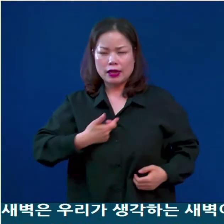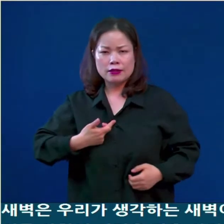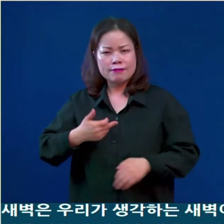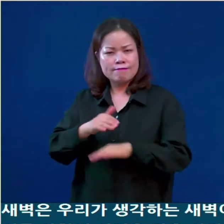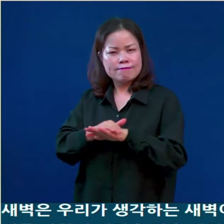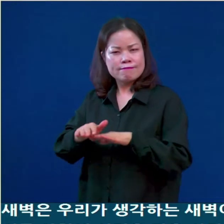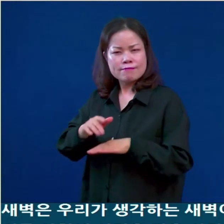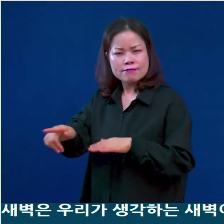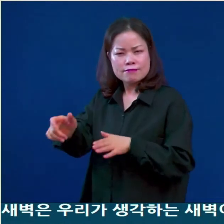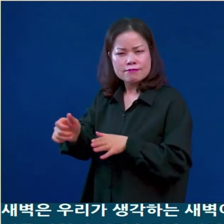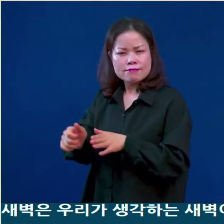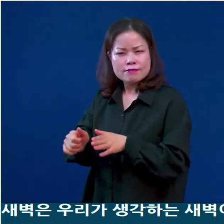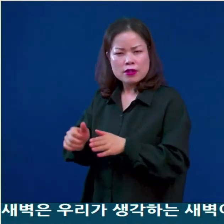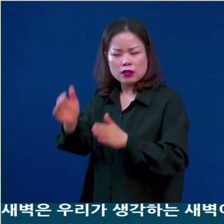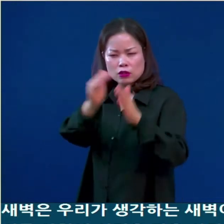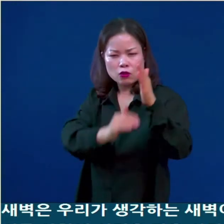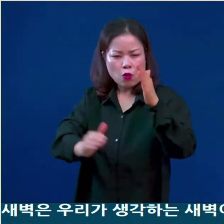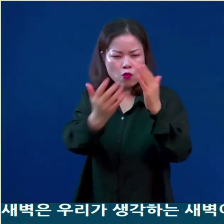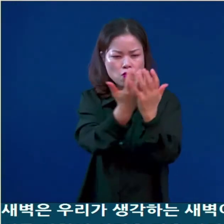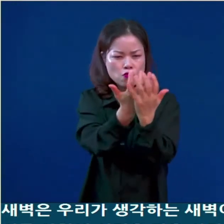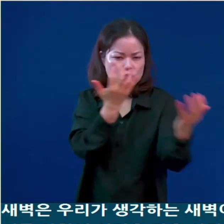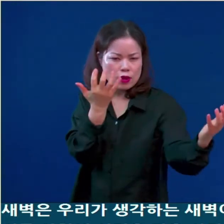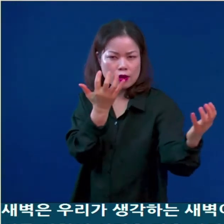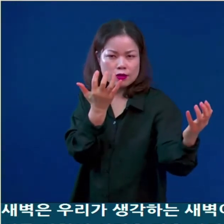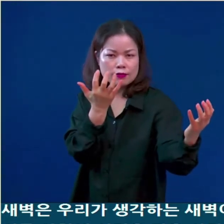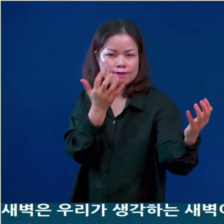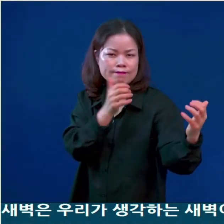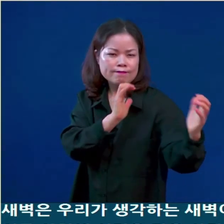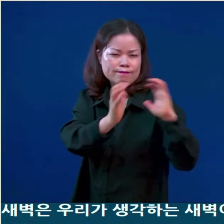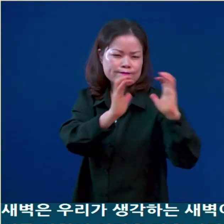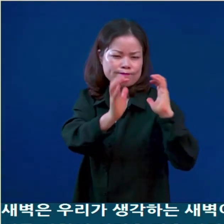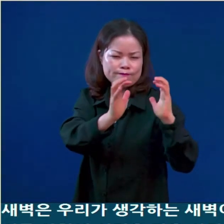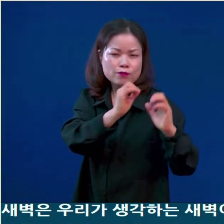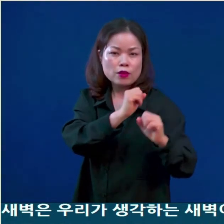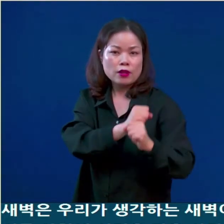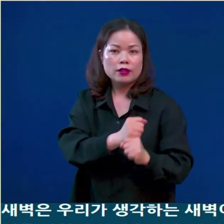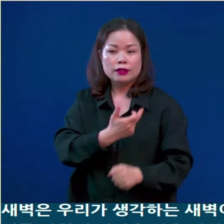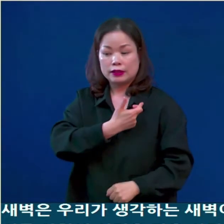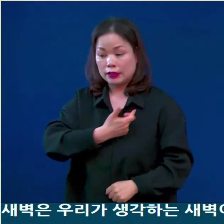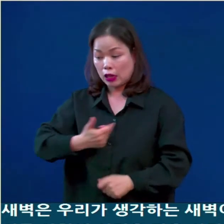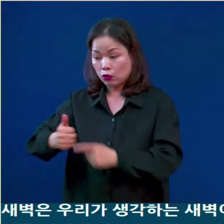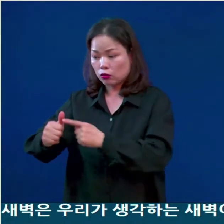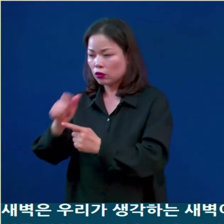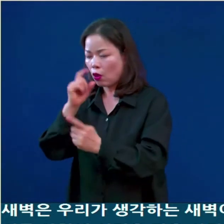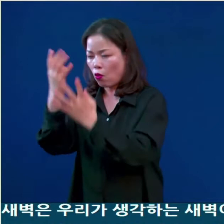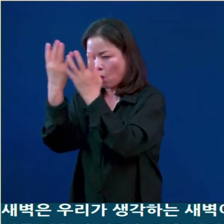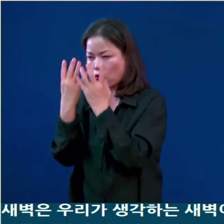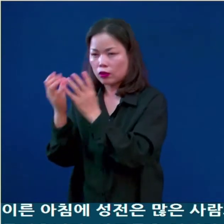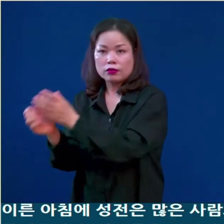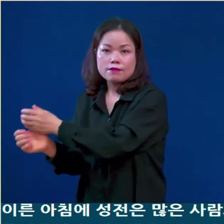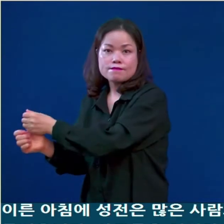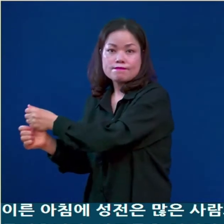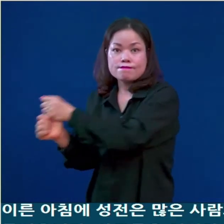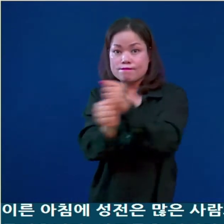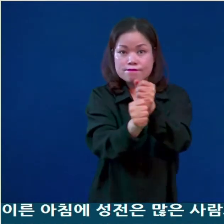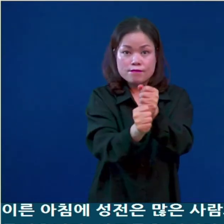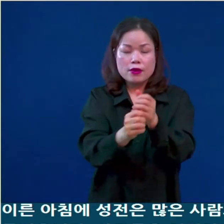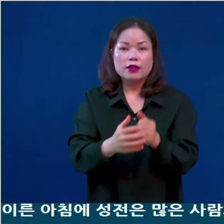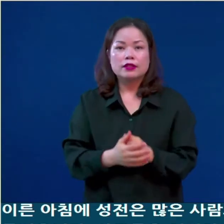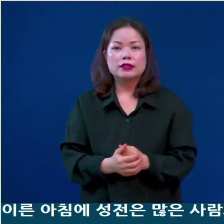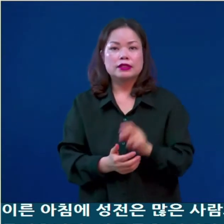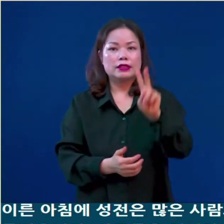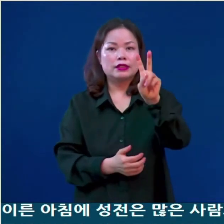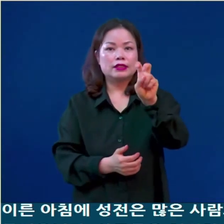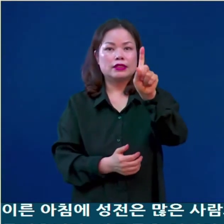처리하기 위해서 공회를 소집합니다. 그리고 사도들을 옥에서 잡아오라고 명령을 하죠.